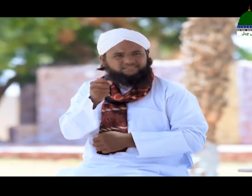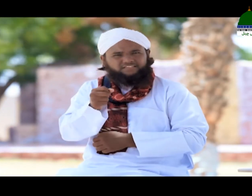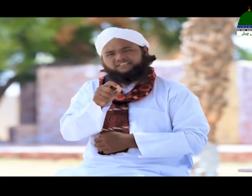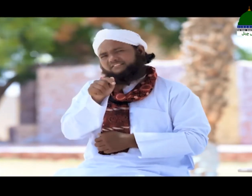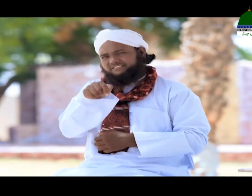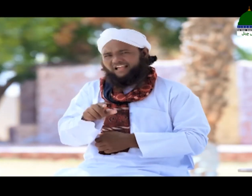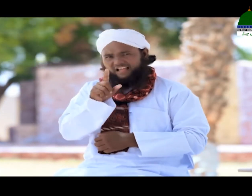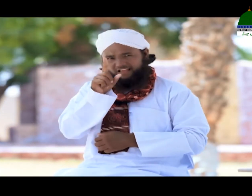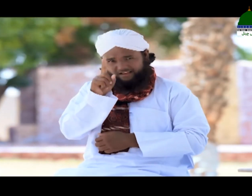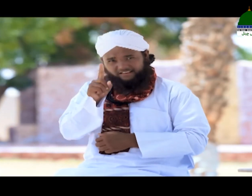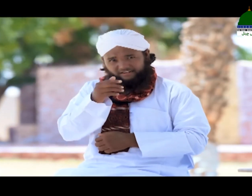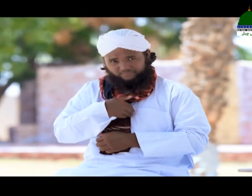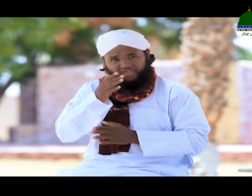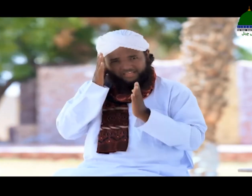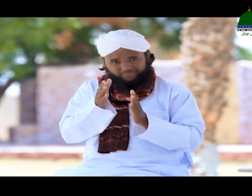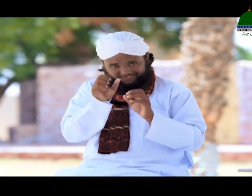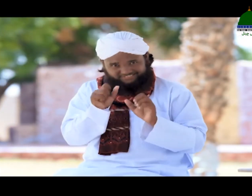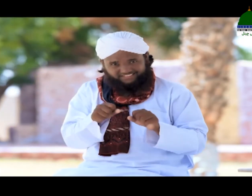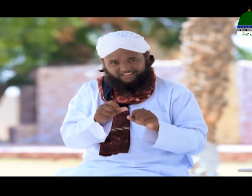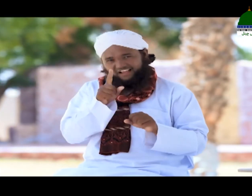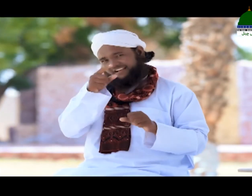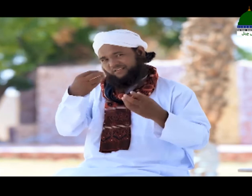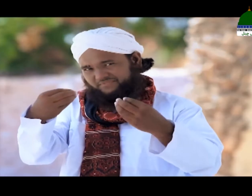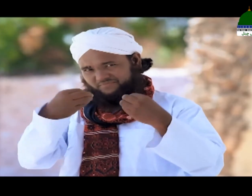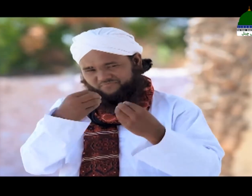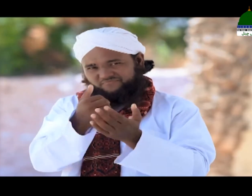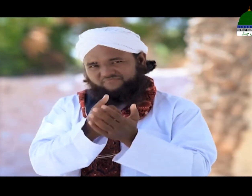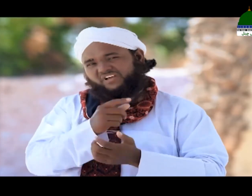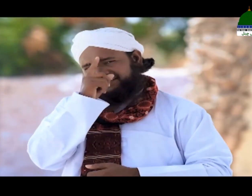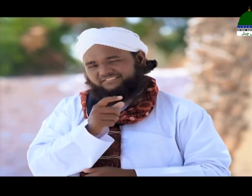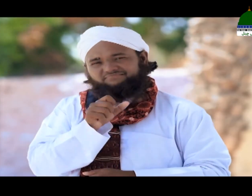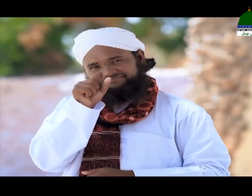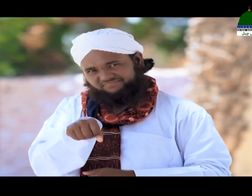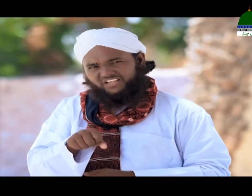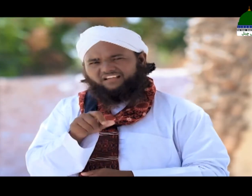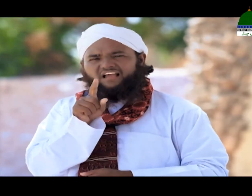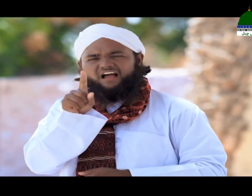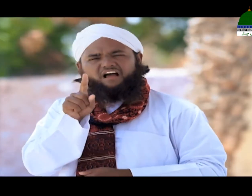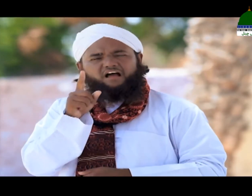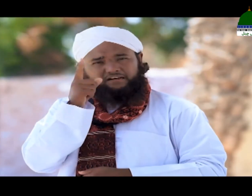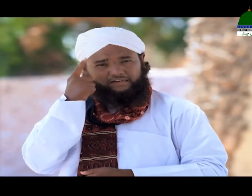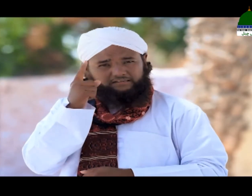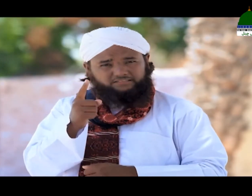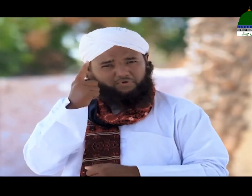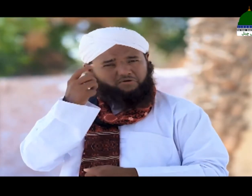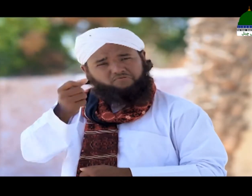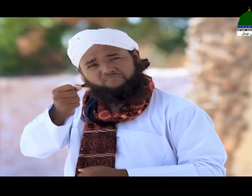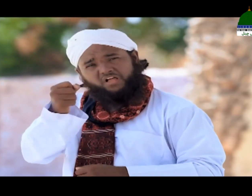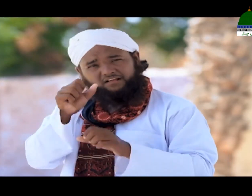بندھائی کہ جس پاک پروردگار کی تو عبادت کرتا ہے وہ تجھے مایوس نہیں کرے گا، اس کی ذات پر کامل یقین رکھ،